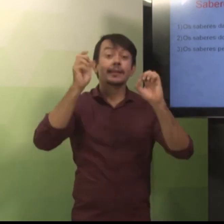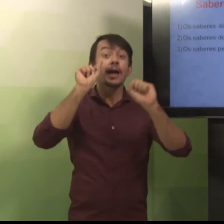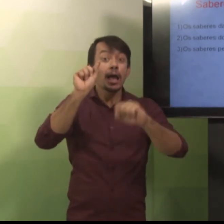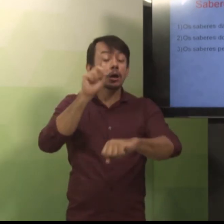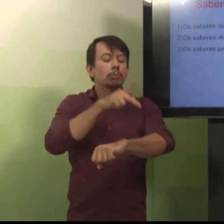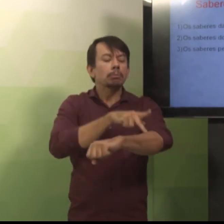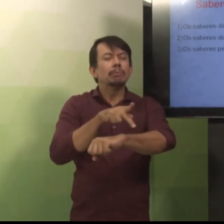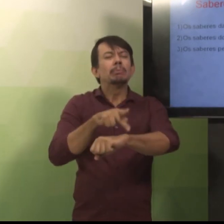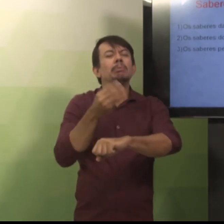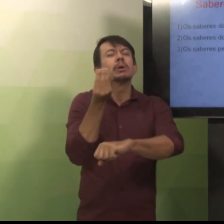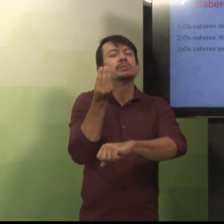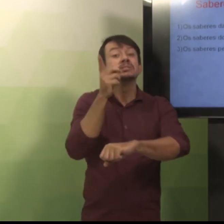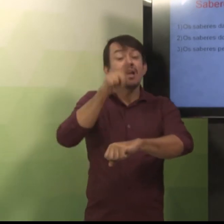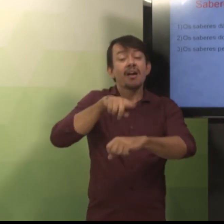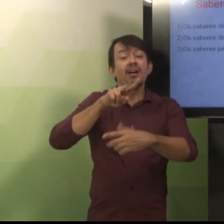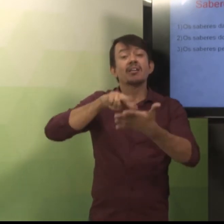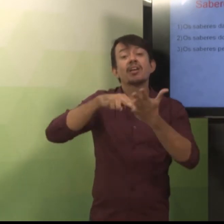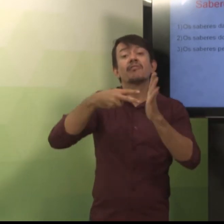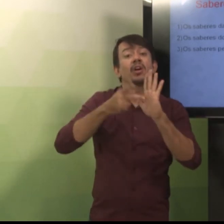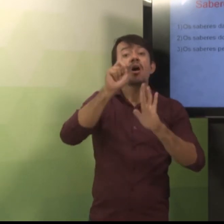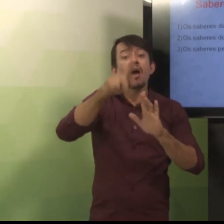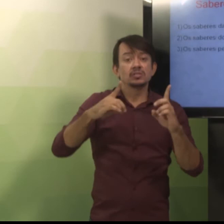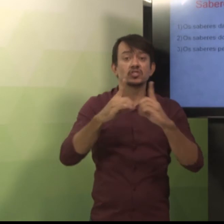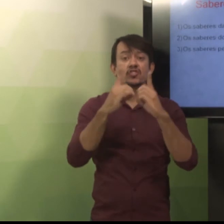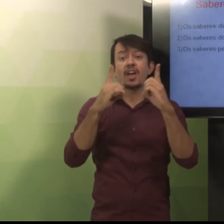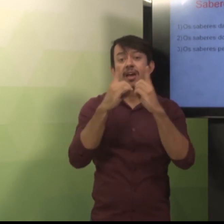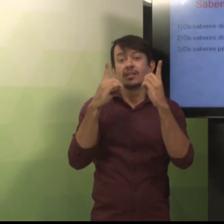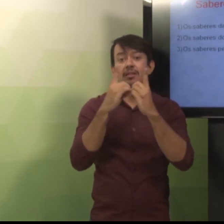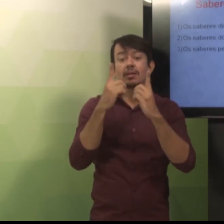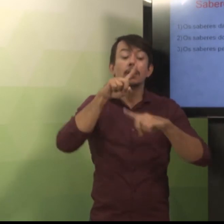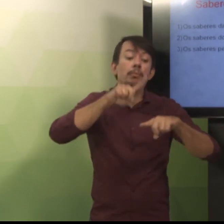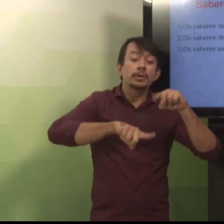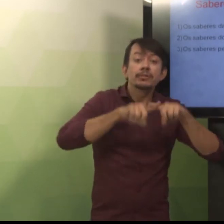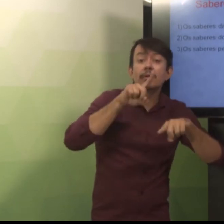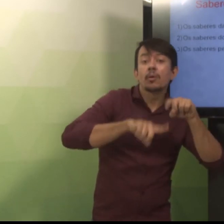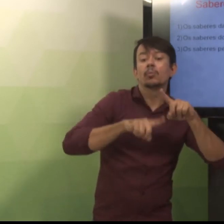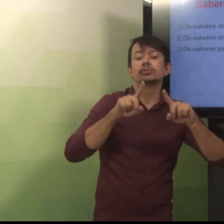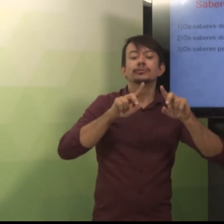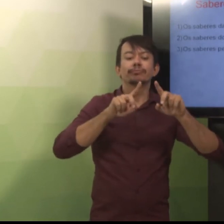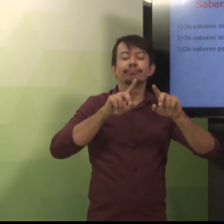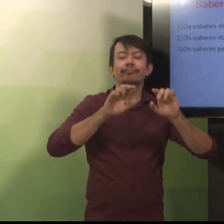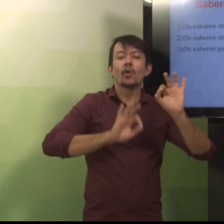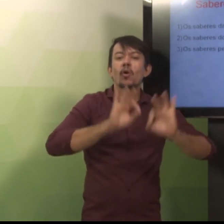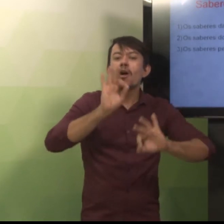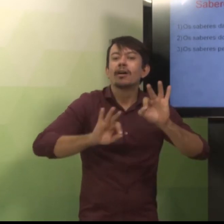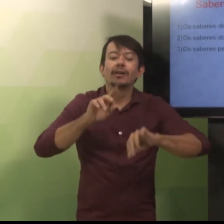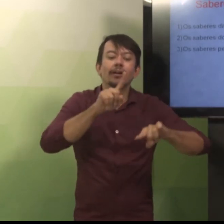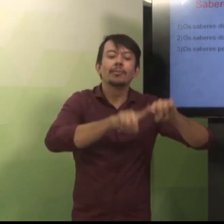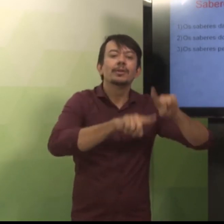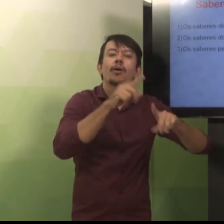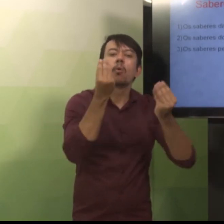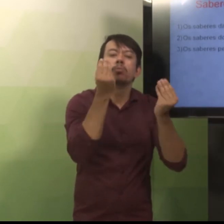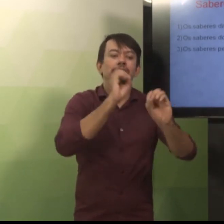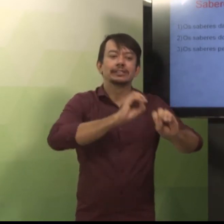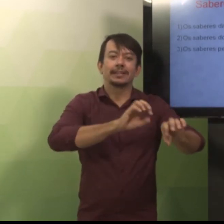não. Significa a didática, organização de materiais, organização do processo de